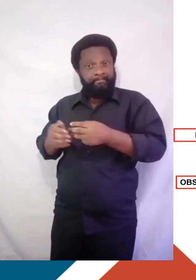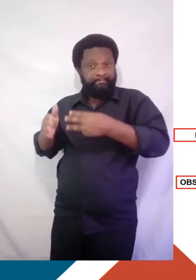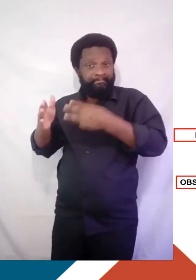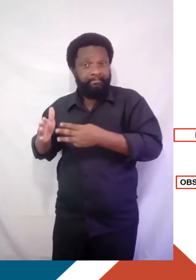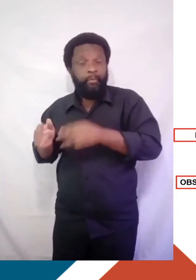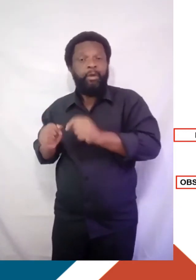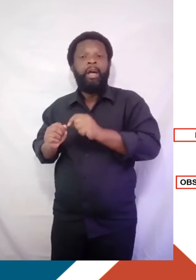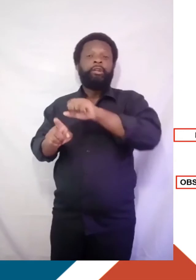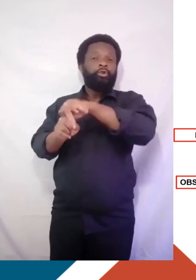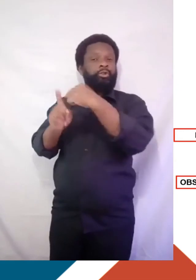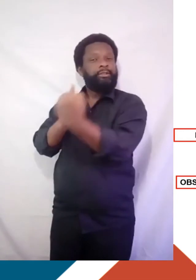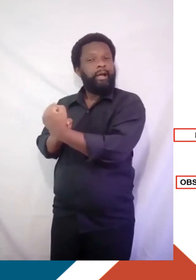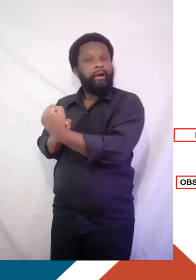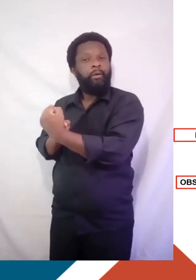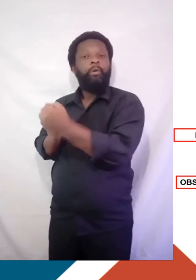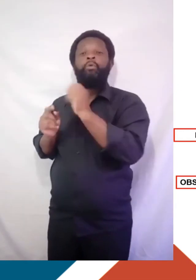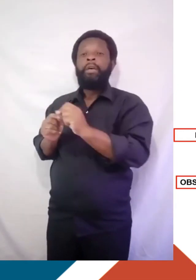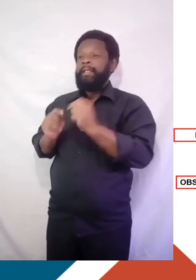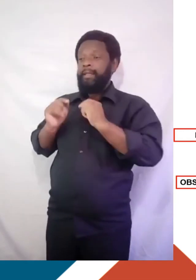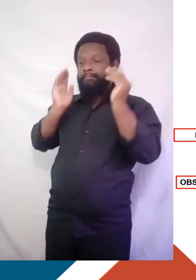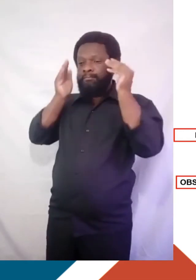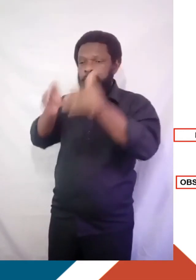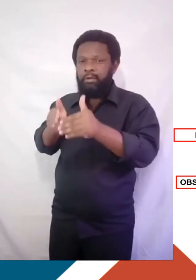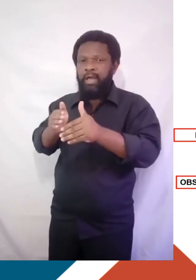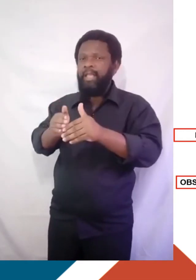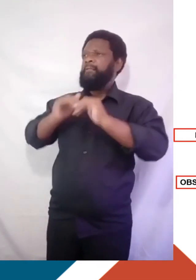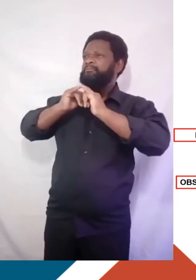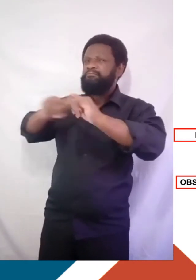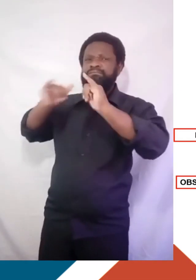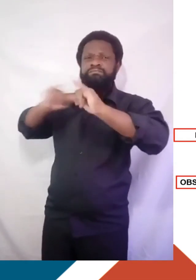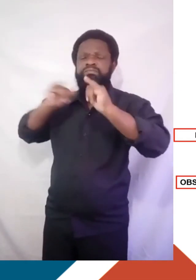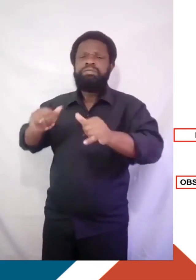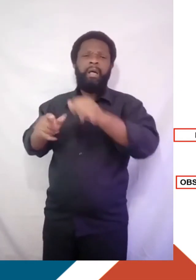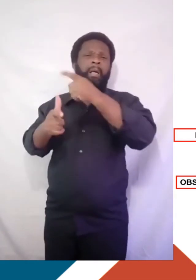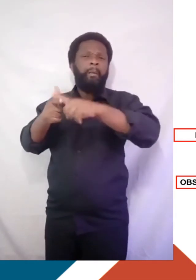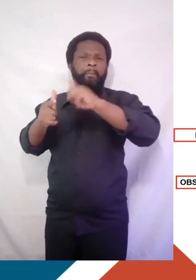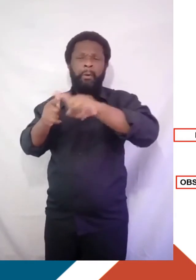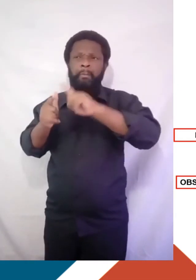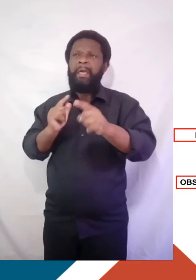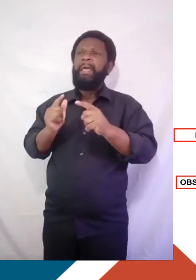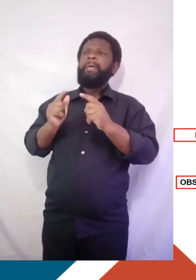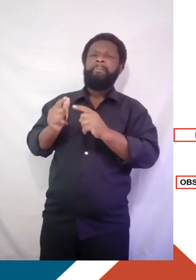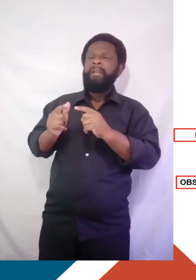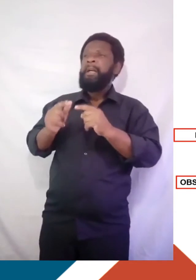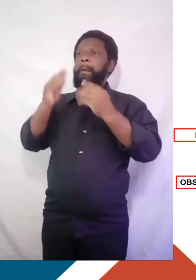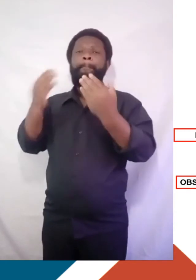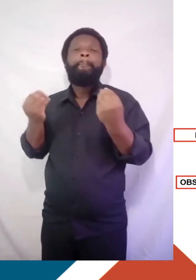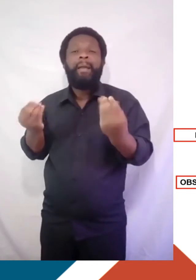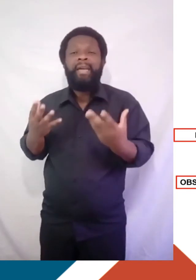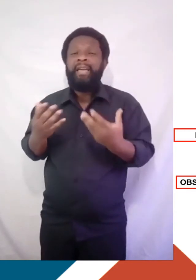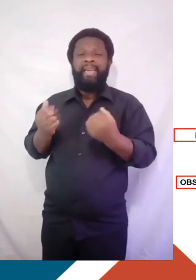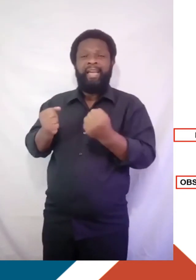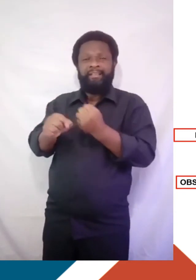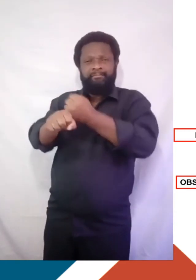fim, a condoreira ou social, com foco na denúncia social, objetivando questões de engajamento, visando